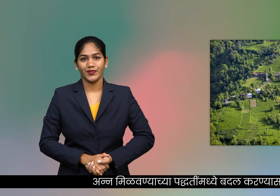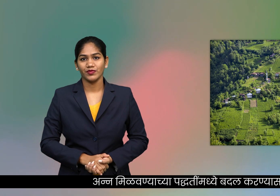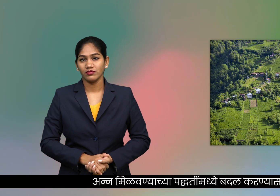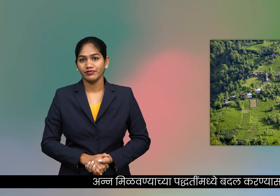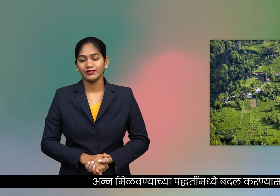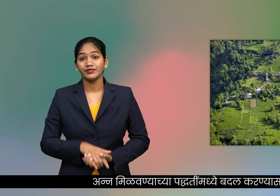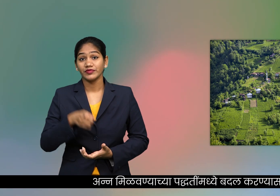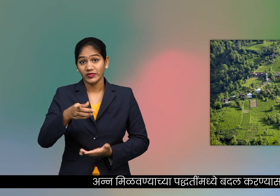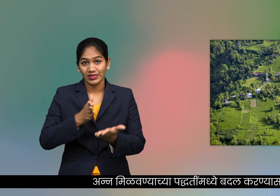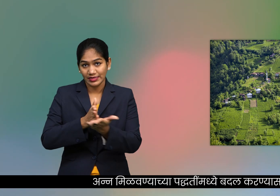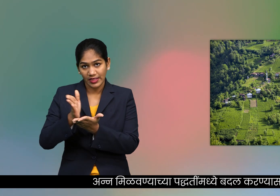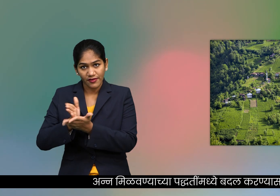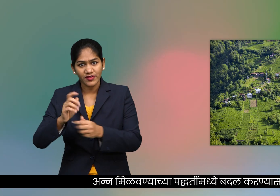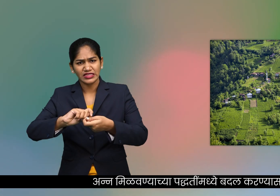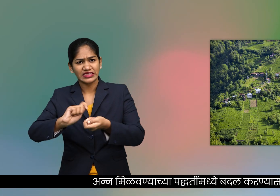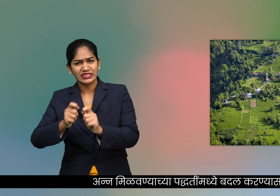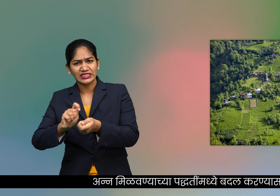अन्न मिळवण्याच्या पद्धतींमध्ये बदल करण्यासाठी